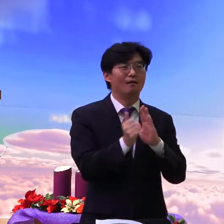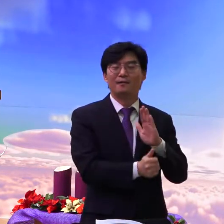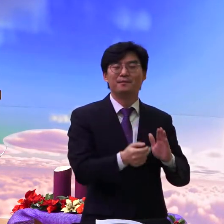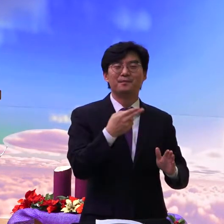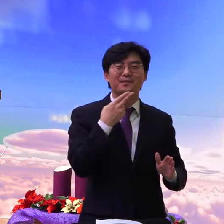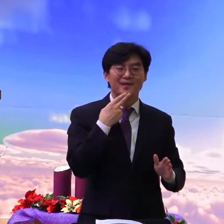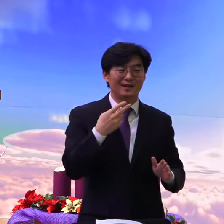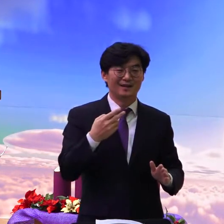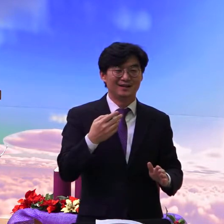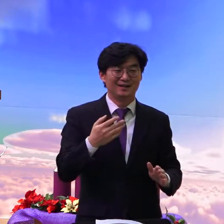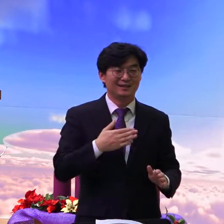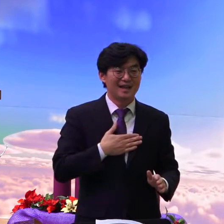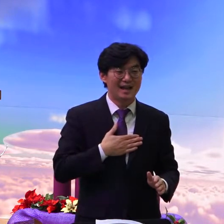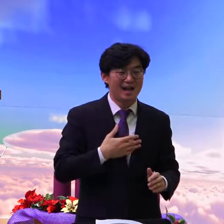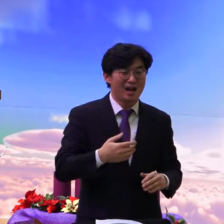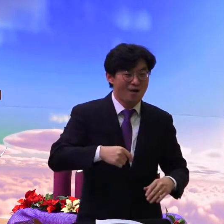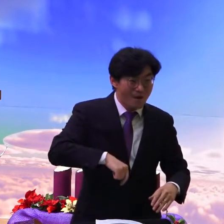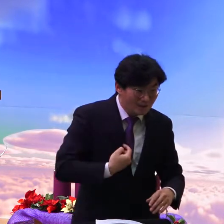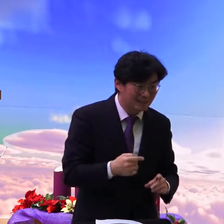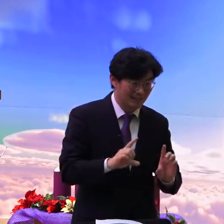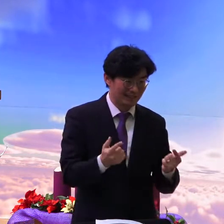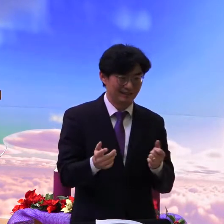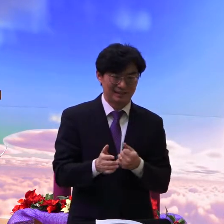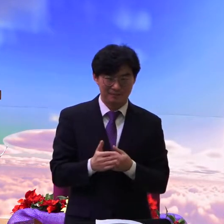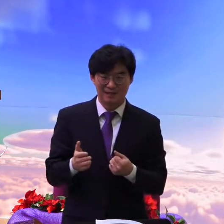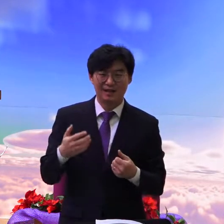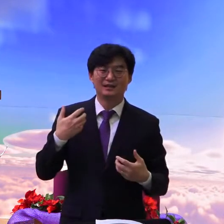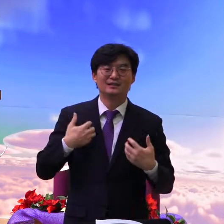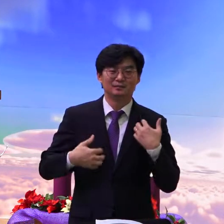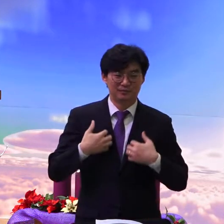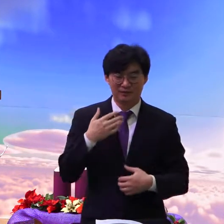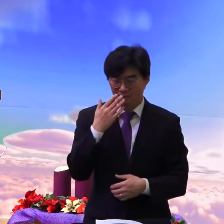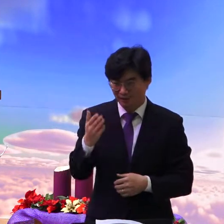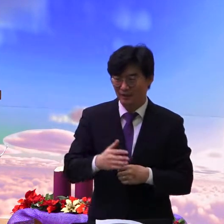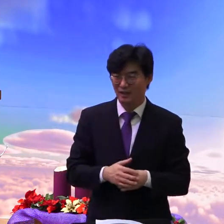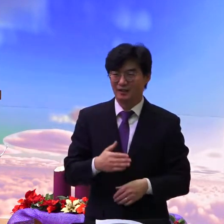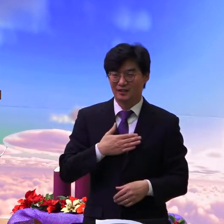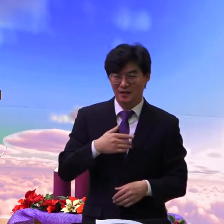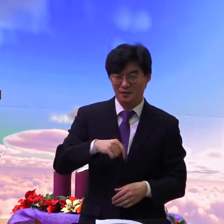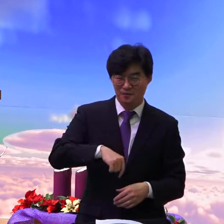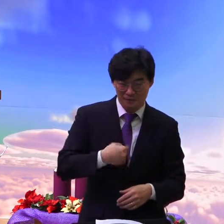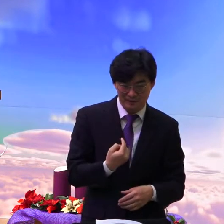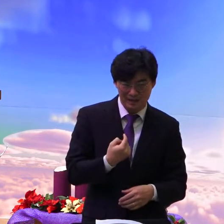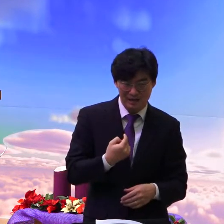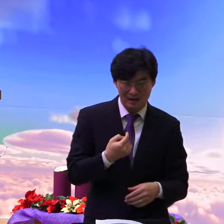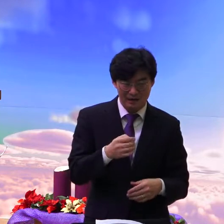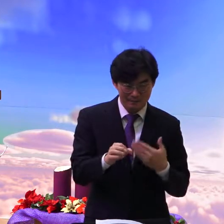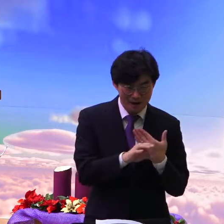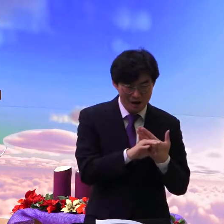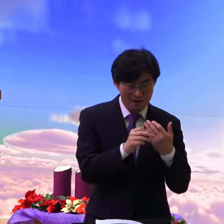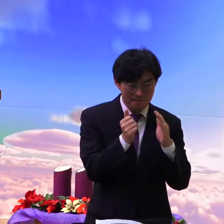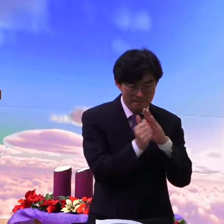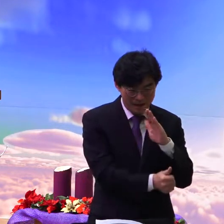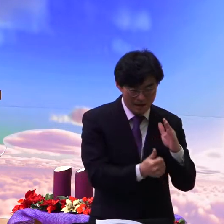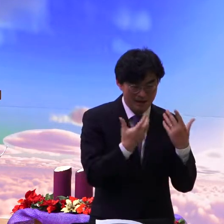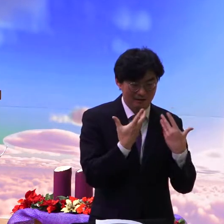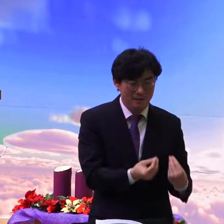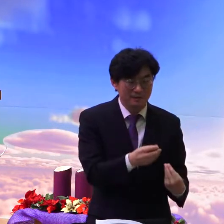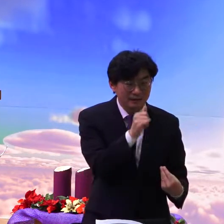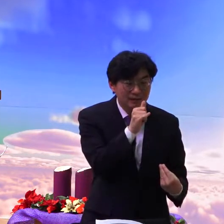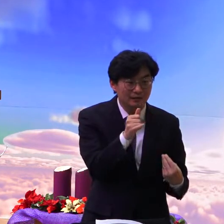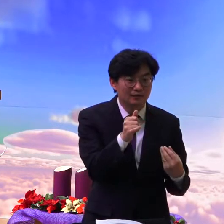하면, 내 능력으로, 내 지식으로 살려고 하면 좌절하게 되지만 믿음으로 살면